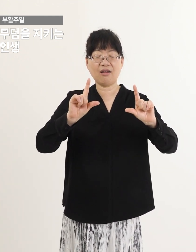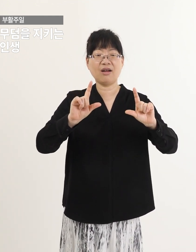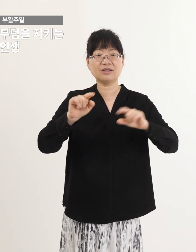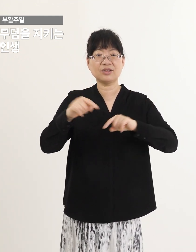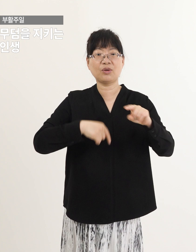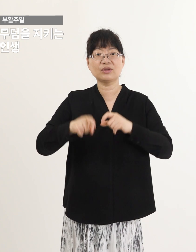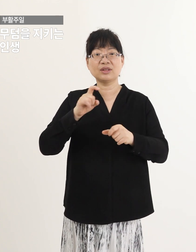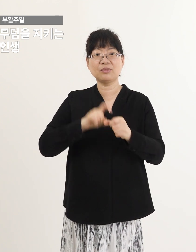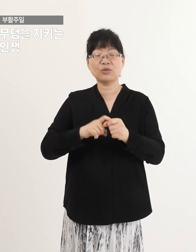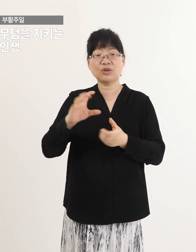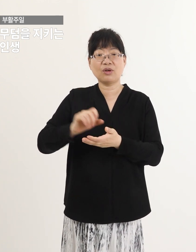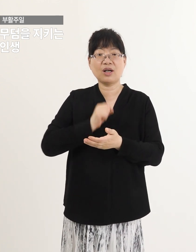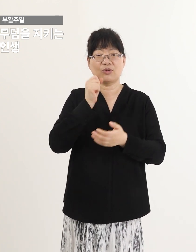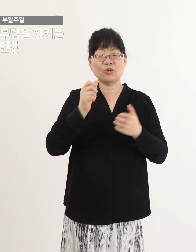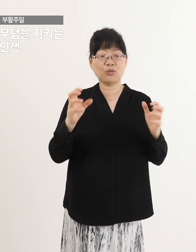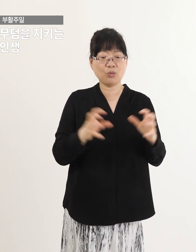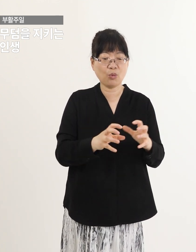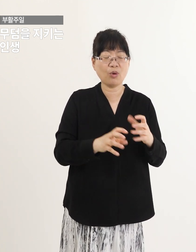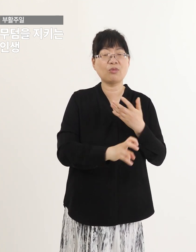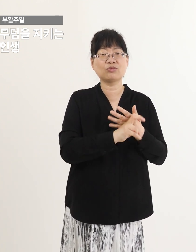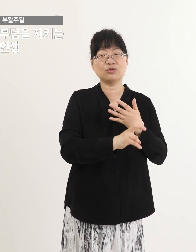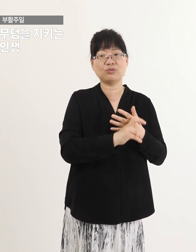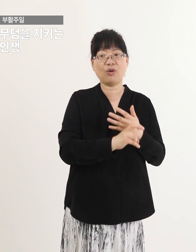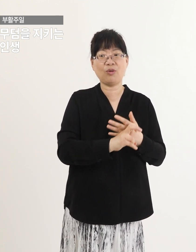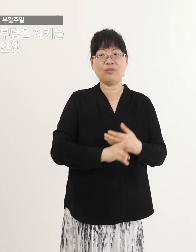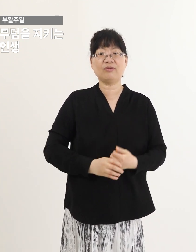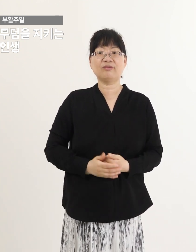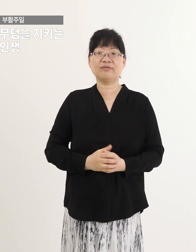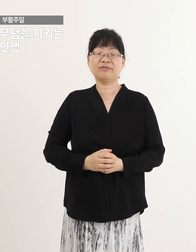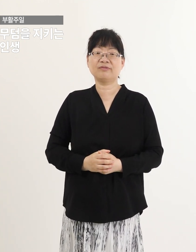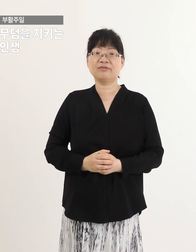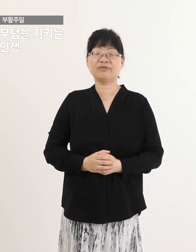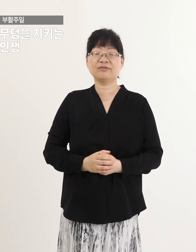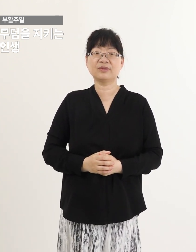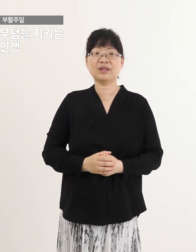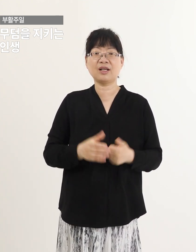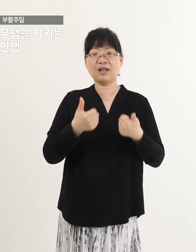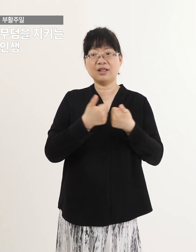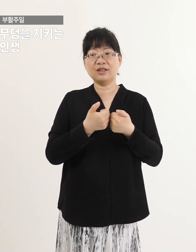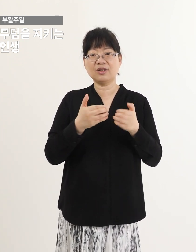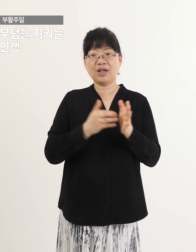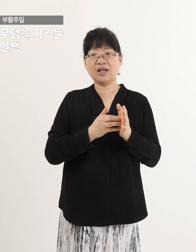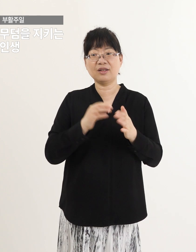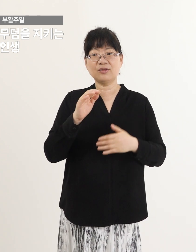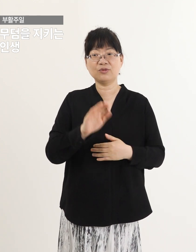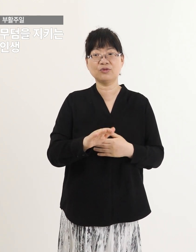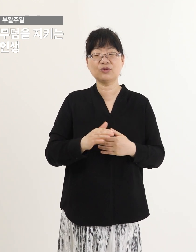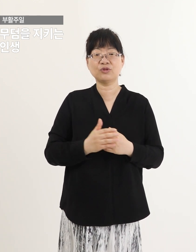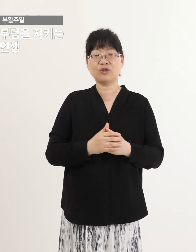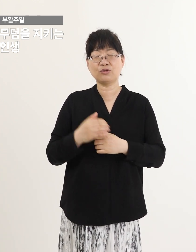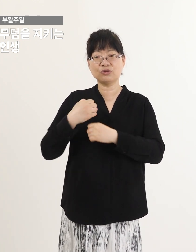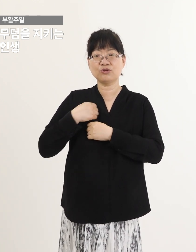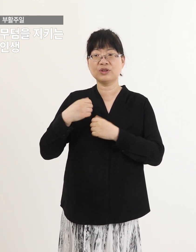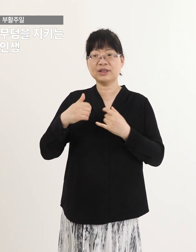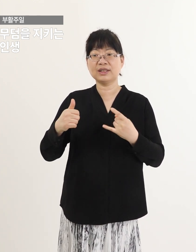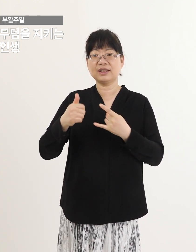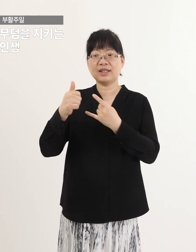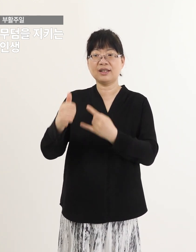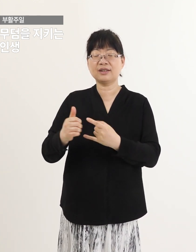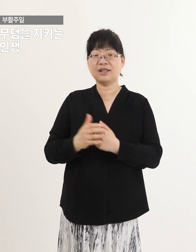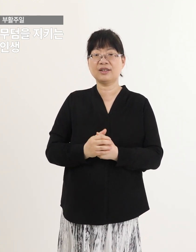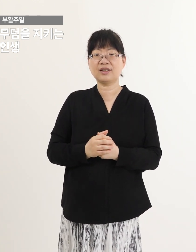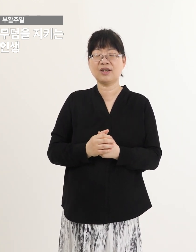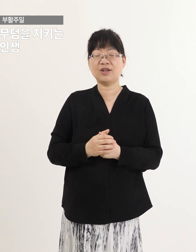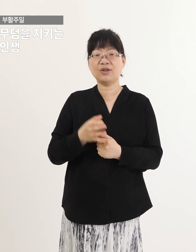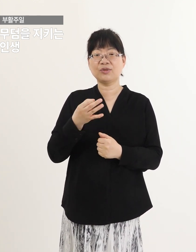정치적인 논의를 위해서 모이는 것 자체가 불법이에요. 모여 의논하고 군인들에게